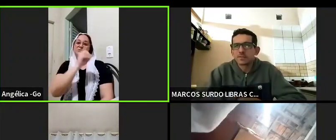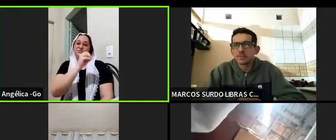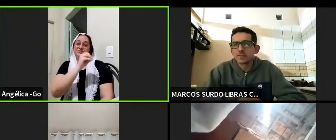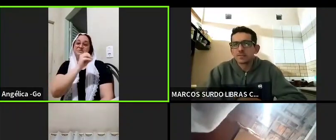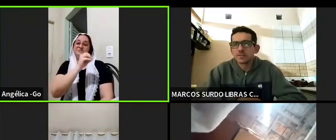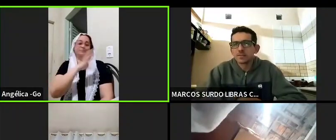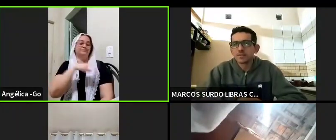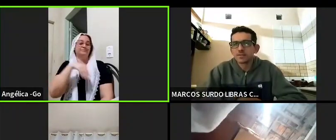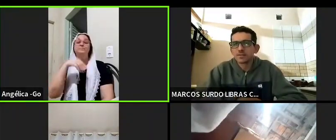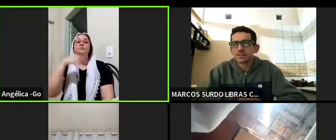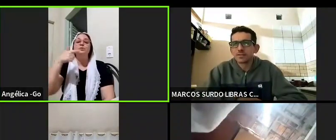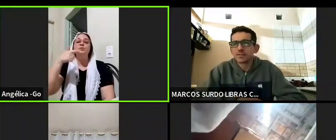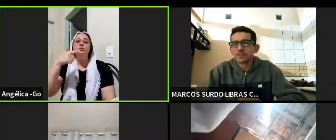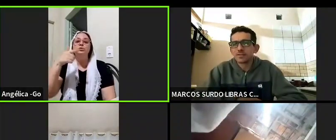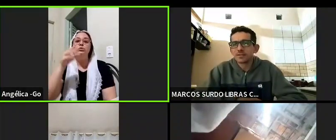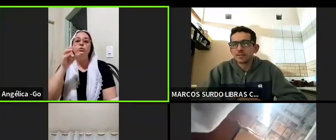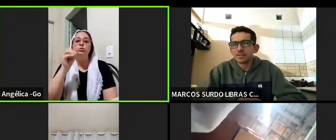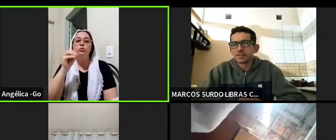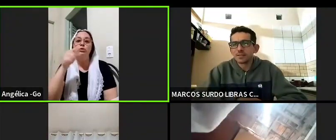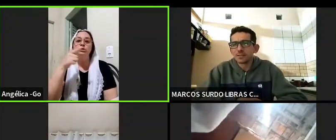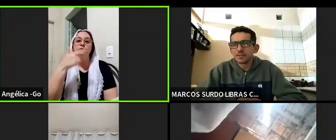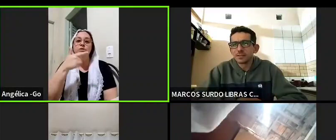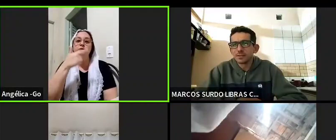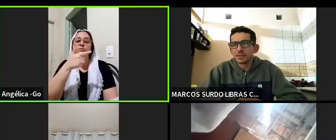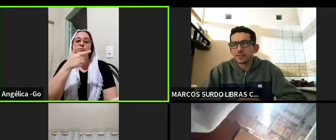sai da tua boca tem cumprimento.